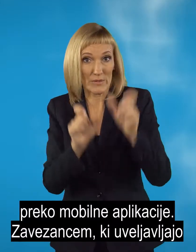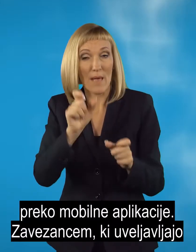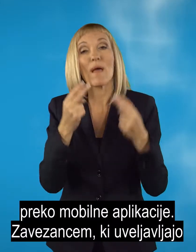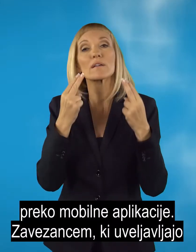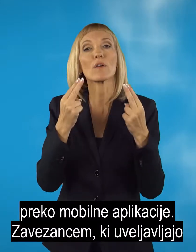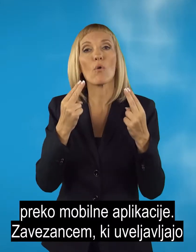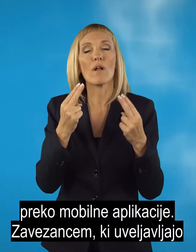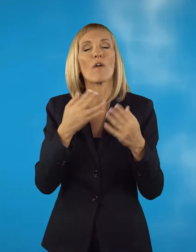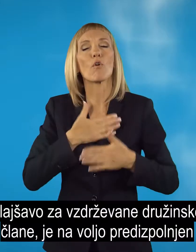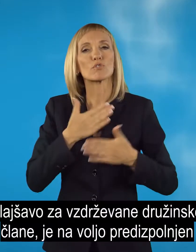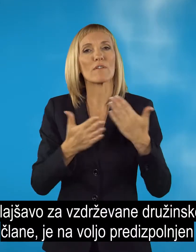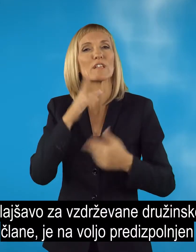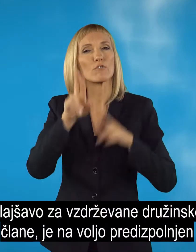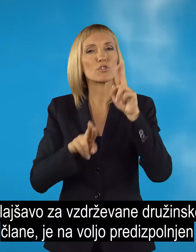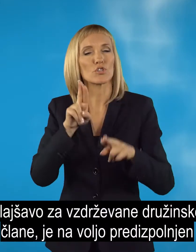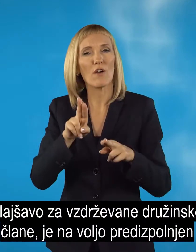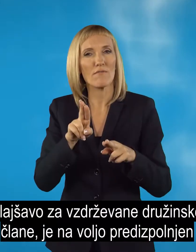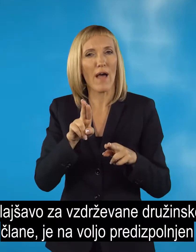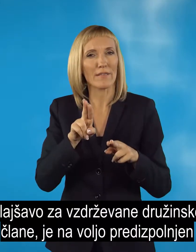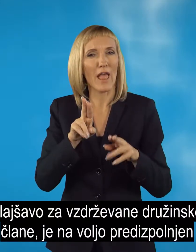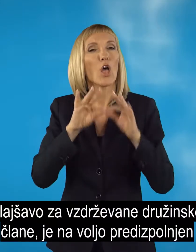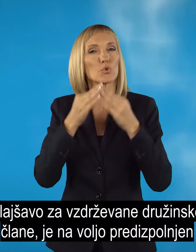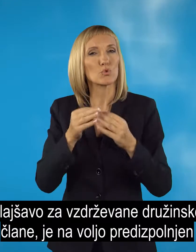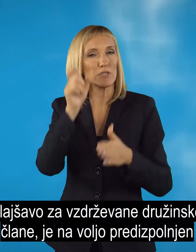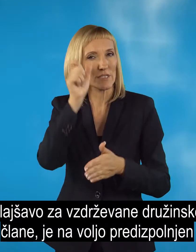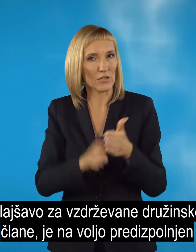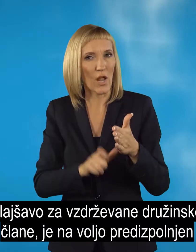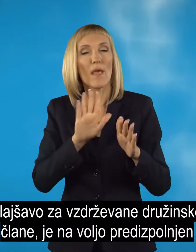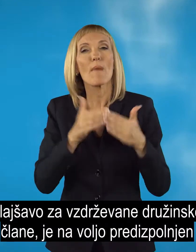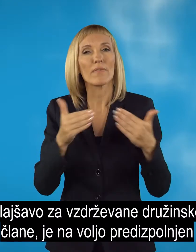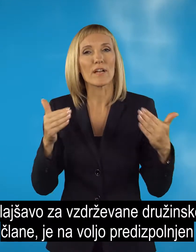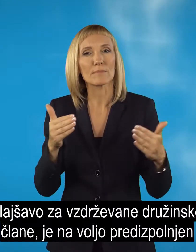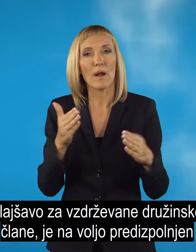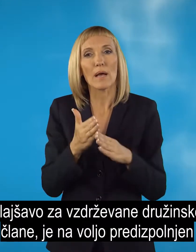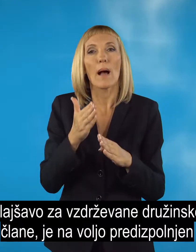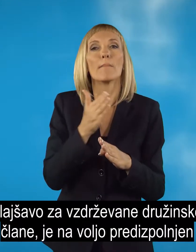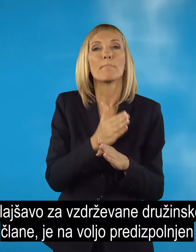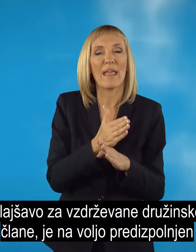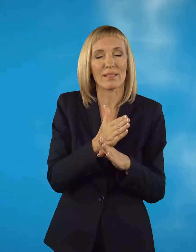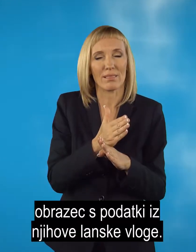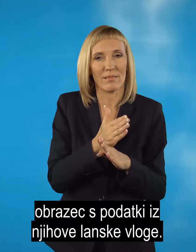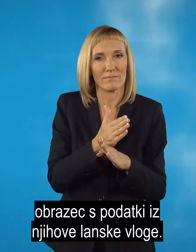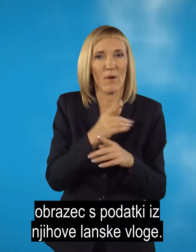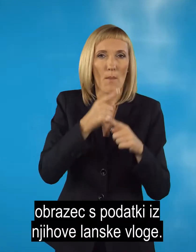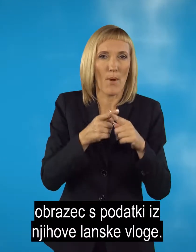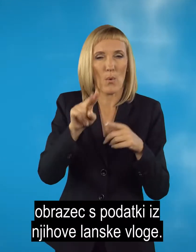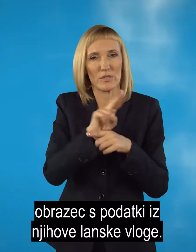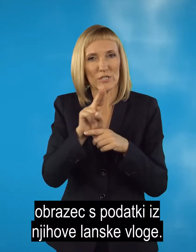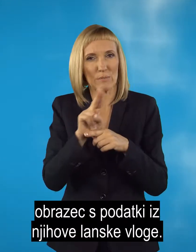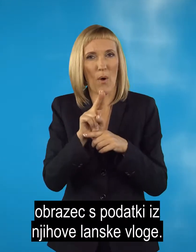Zavezancem, ki uveljavljajo olajšavo za vzdrževane družinske člane, je na voljo predizpolnjen obrazec s podatki in